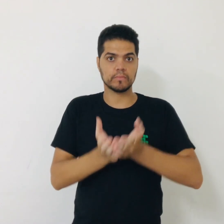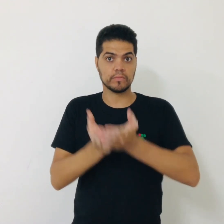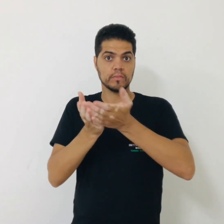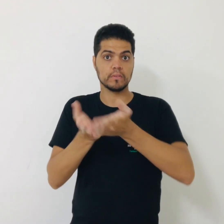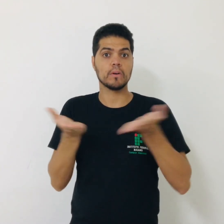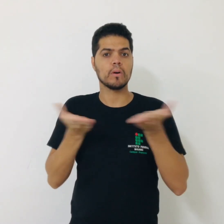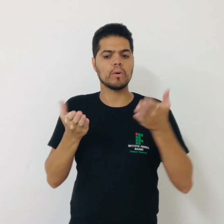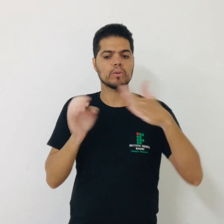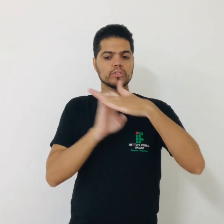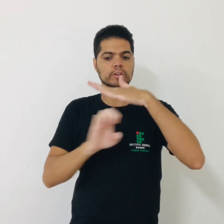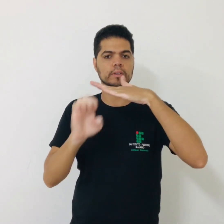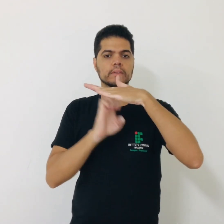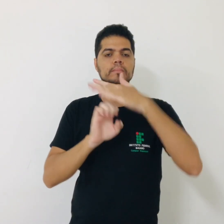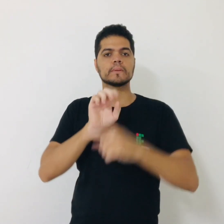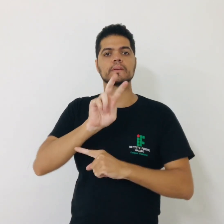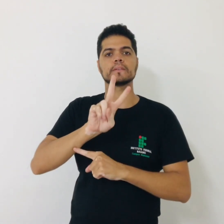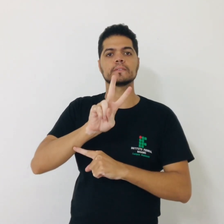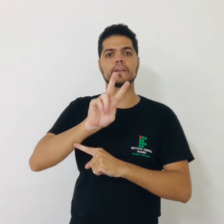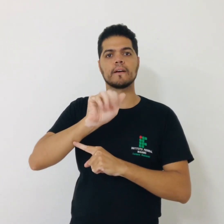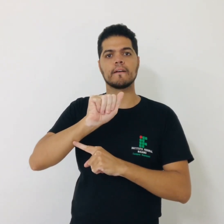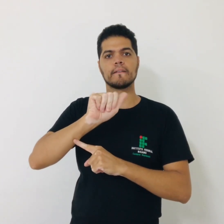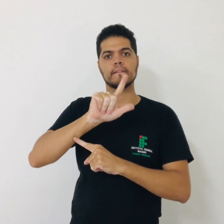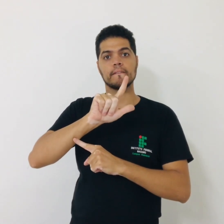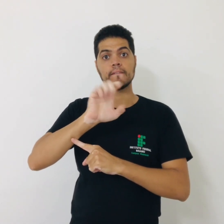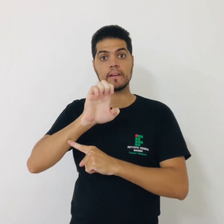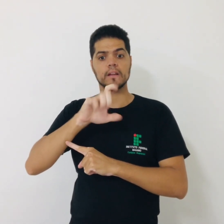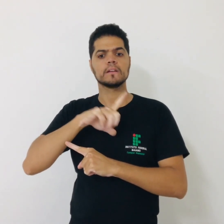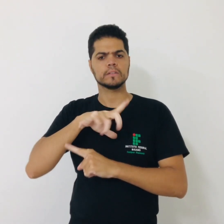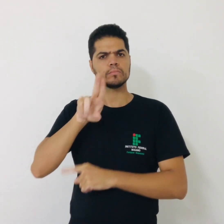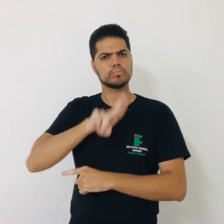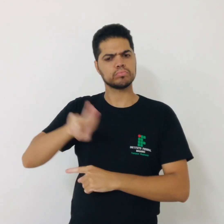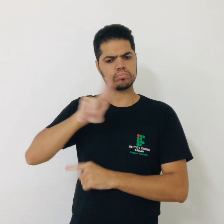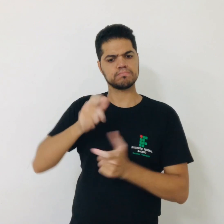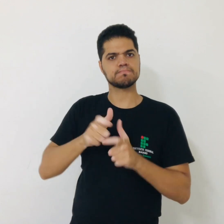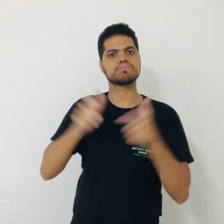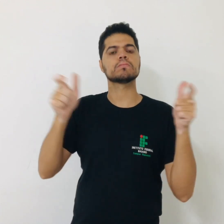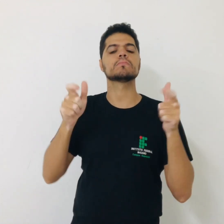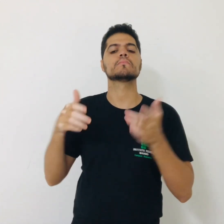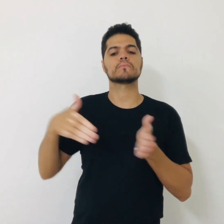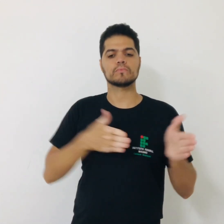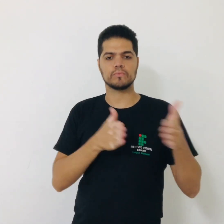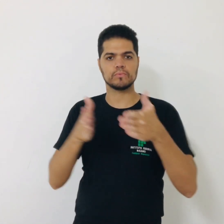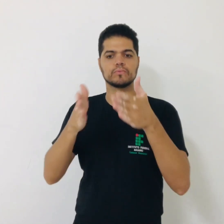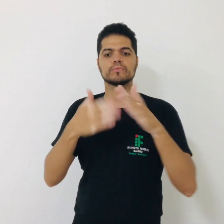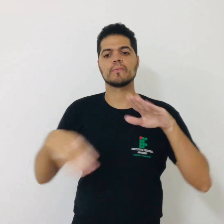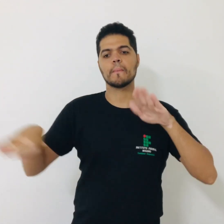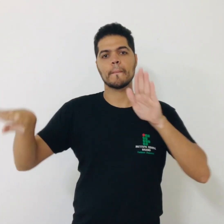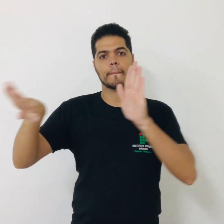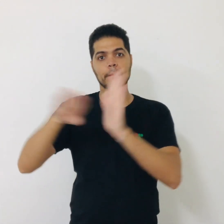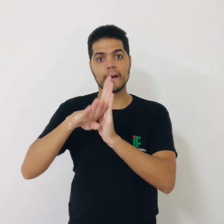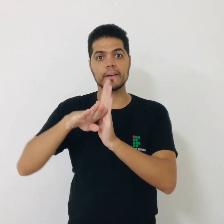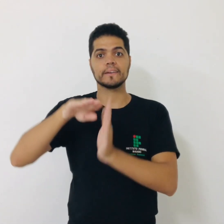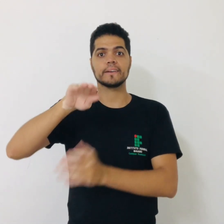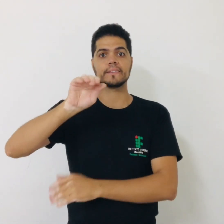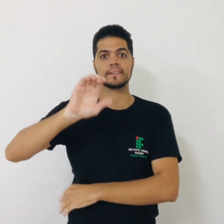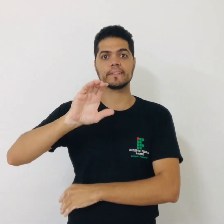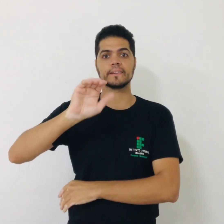No entanto, um grave problema ambiental na bacia do Tocantins-Araguaia é que os rios da região foram